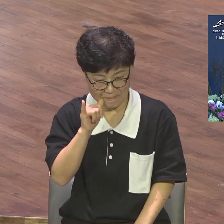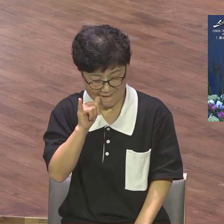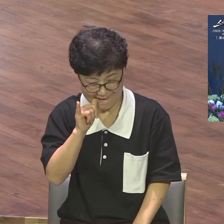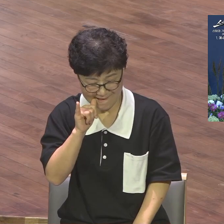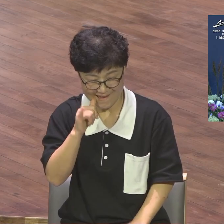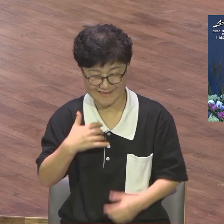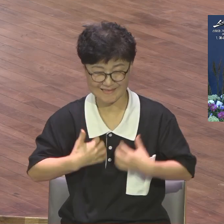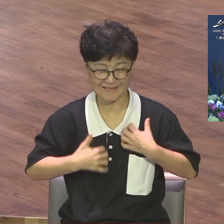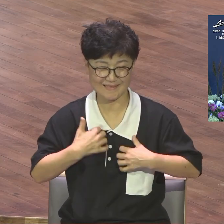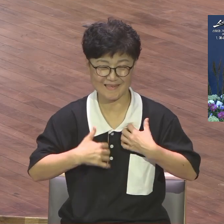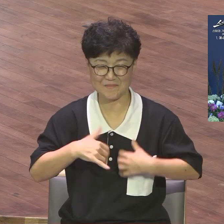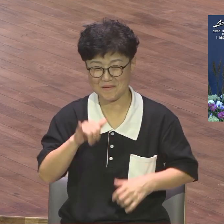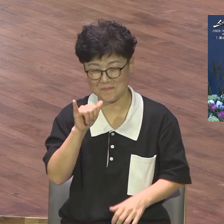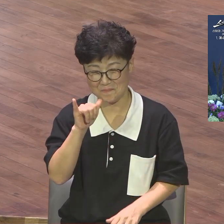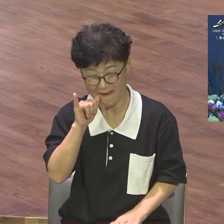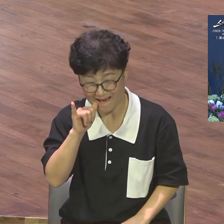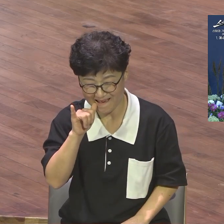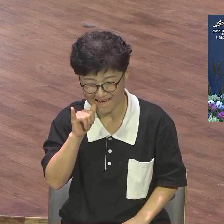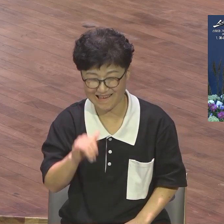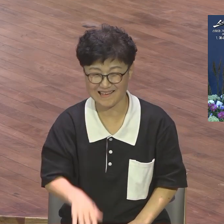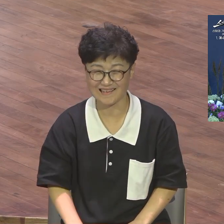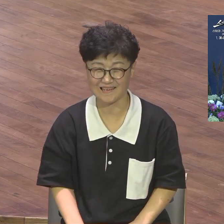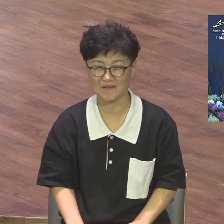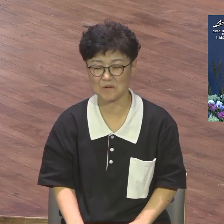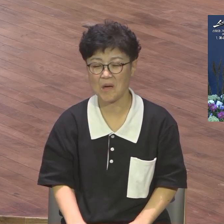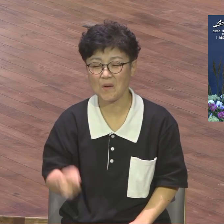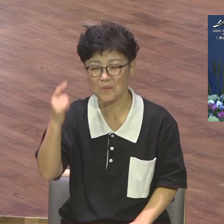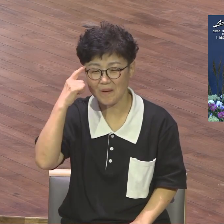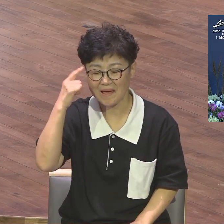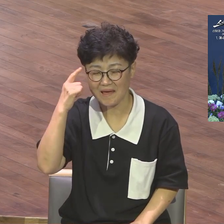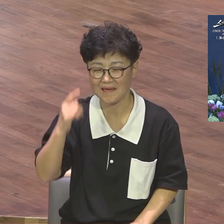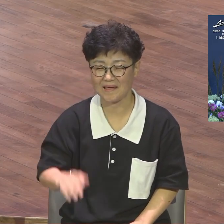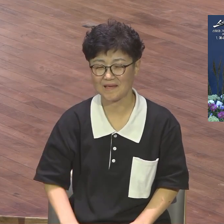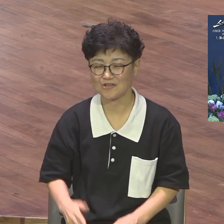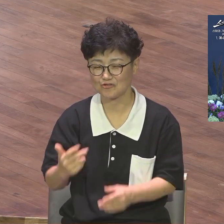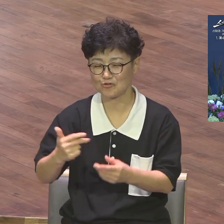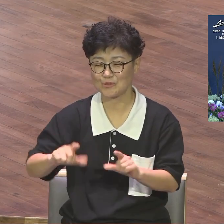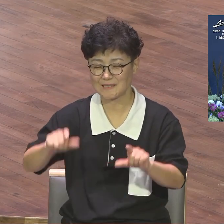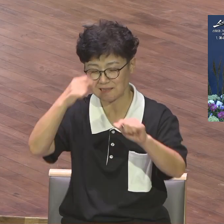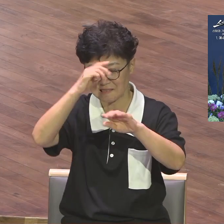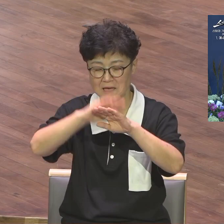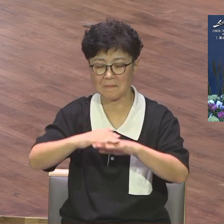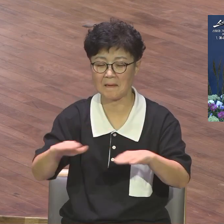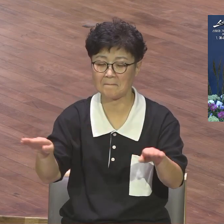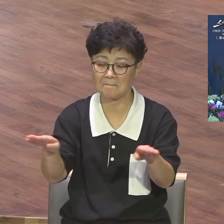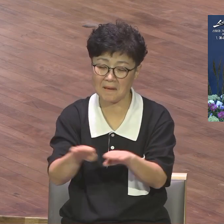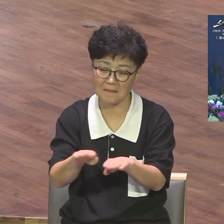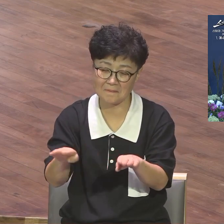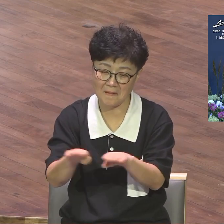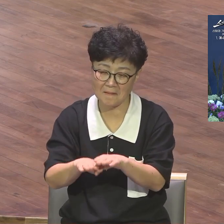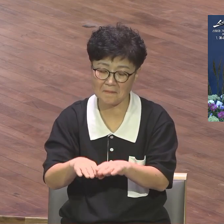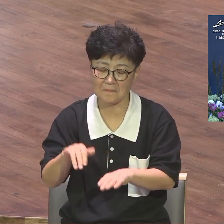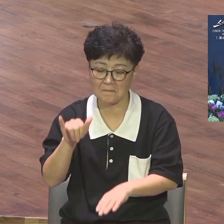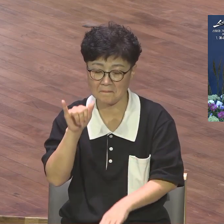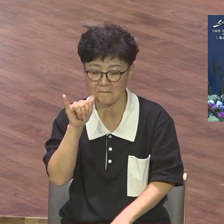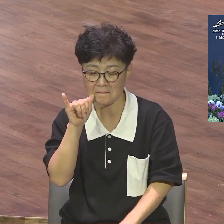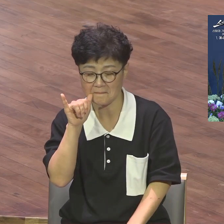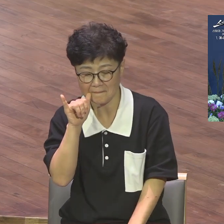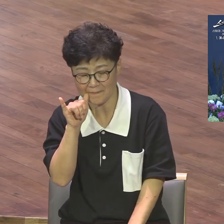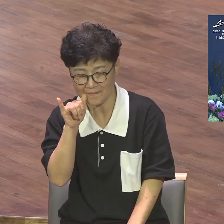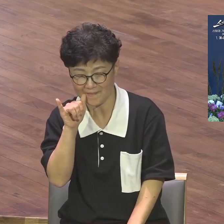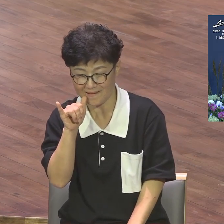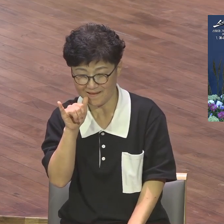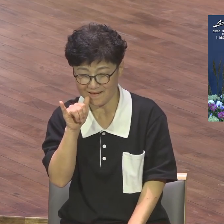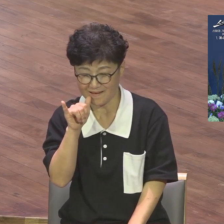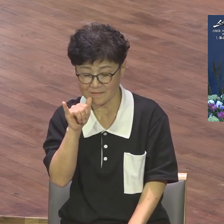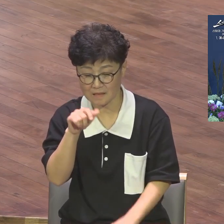하느라고 뭐 아침부터 뭐 막 공부 안 해도 되고 뭐 일찍 섬기지 않아도 되고. 그런데 시간이 흘러가면 흘러갈수록